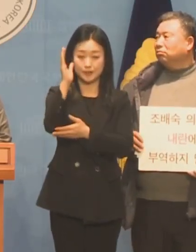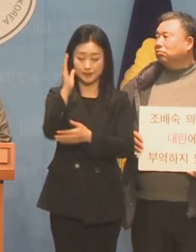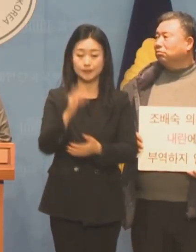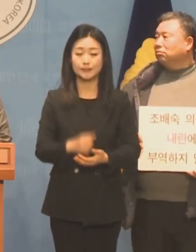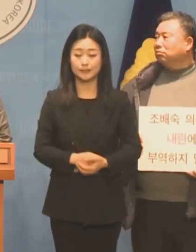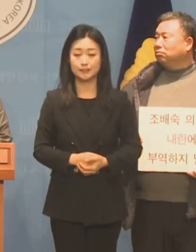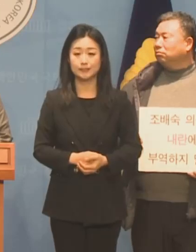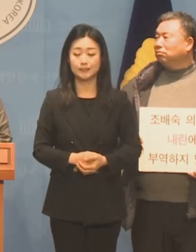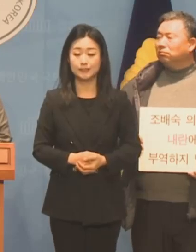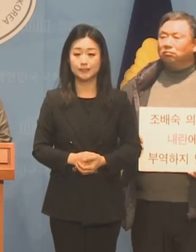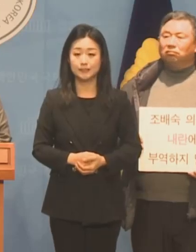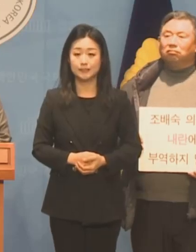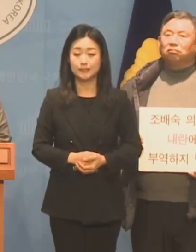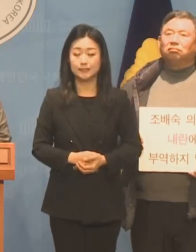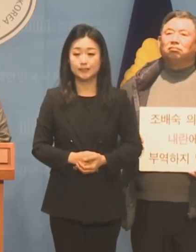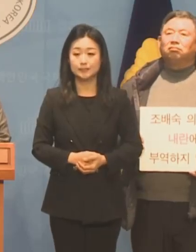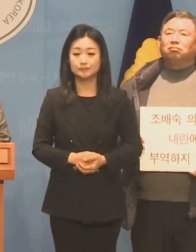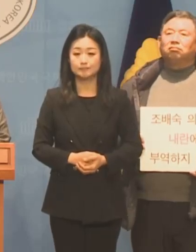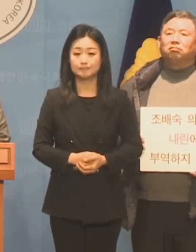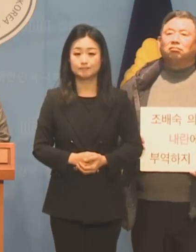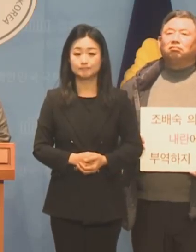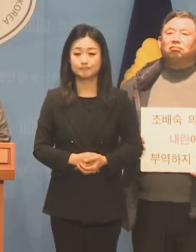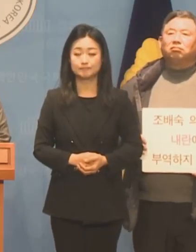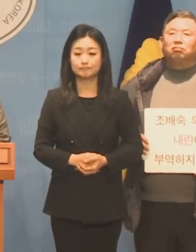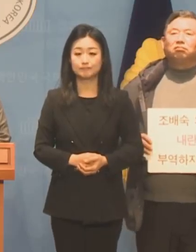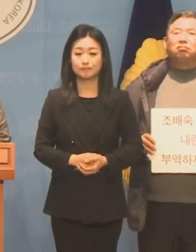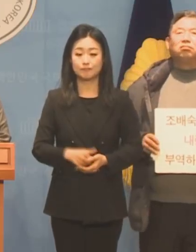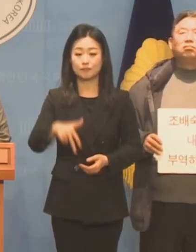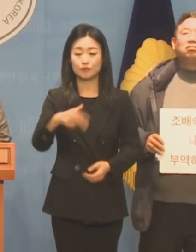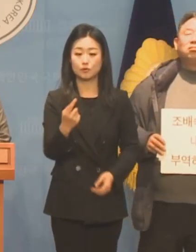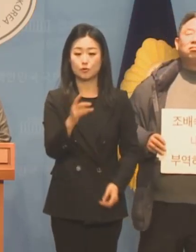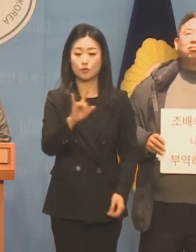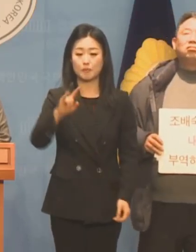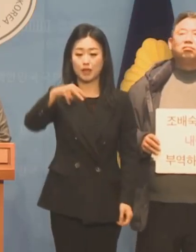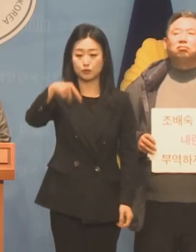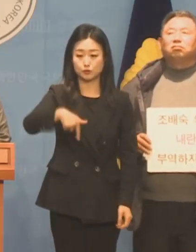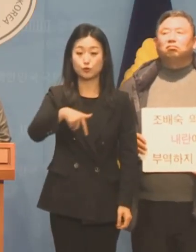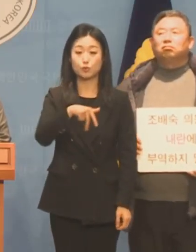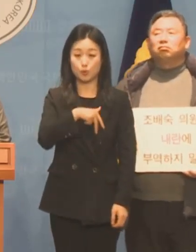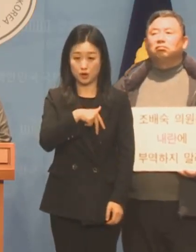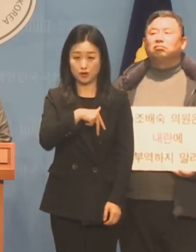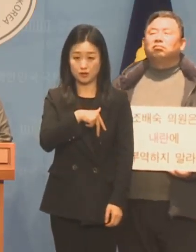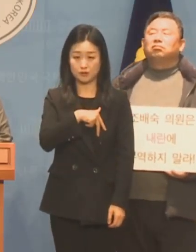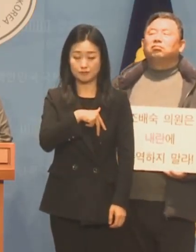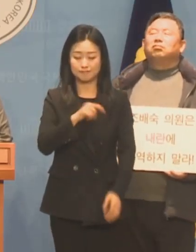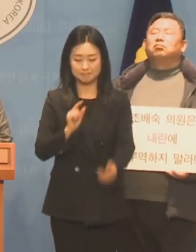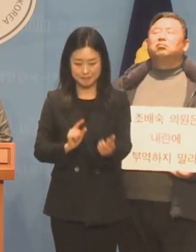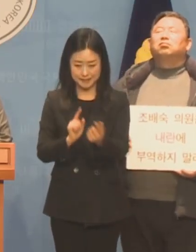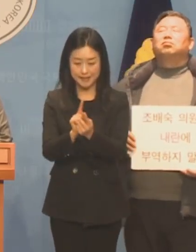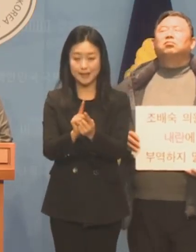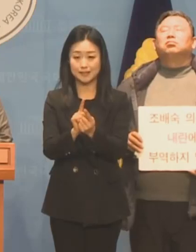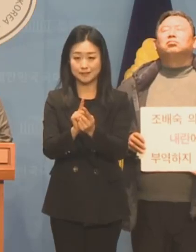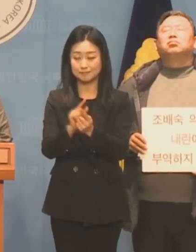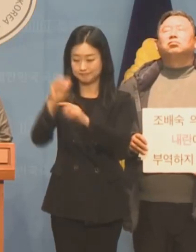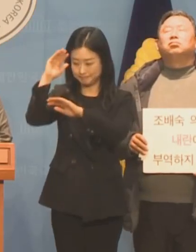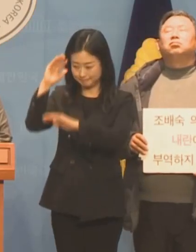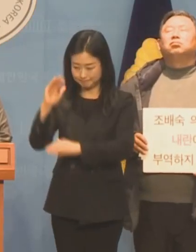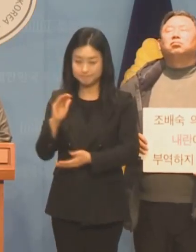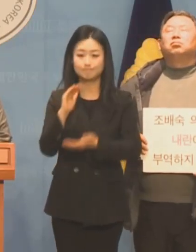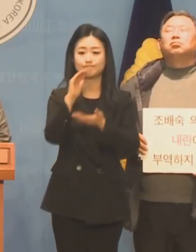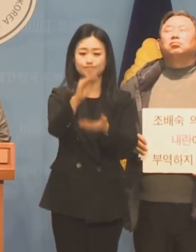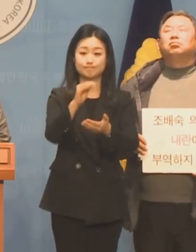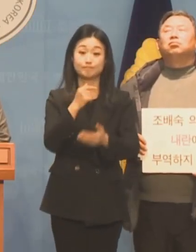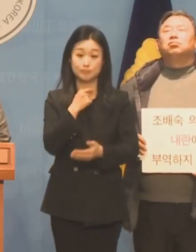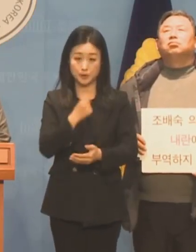과정은 발언을 통해서 말씀드리겠지만 조배석 의원실에 찾아뵙고 조배석 의원 만나고 뜻도 전달하고